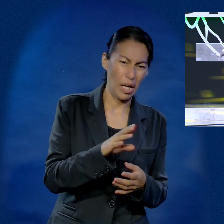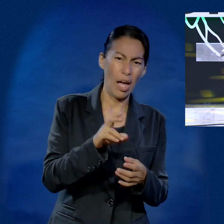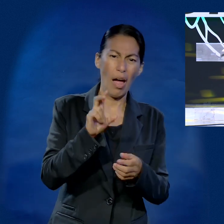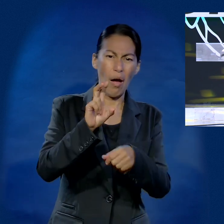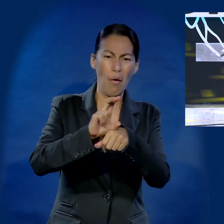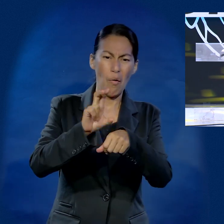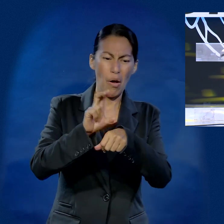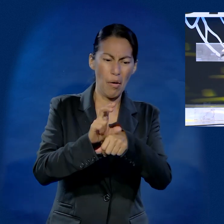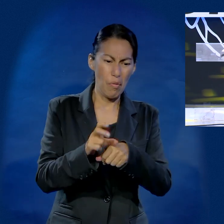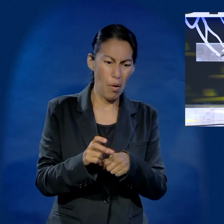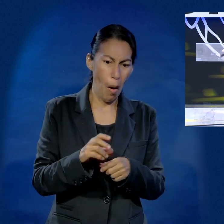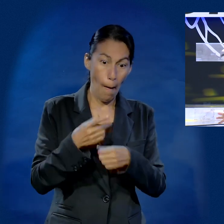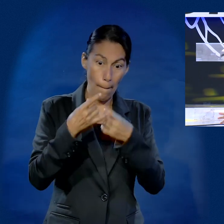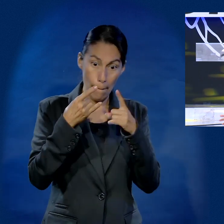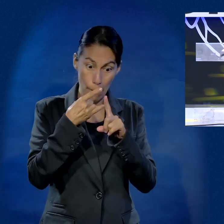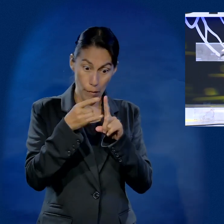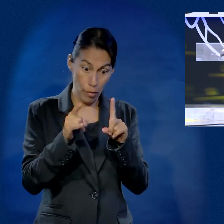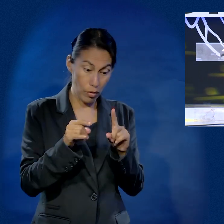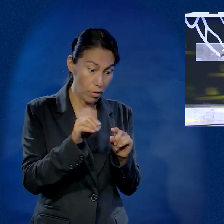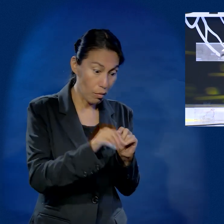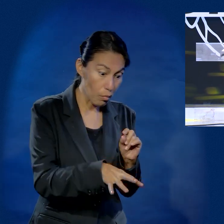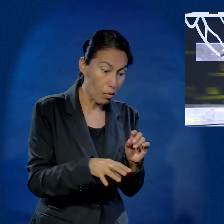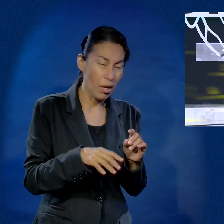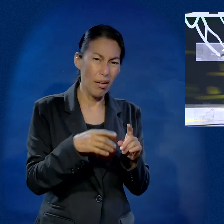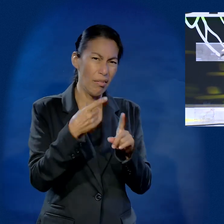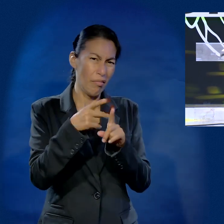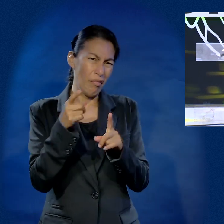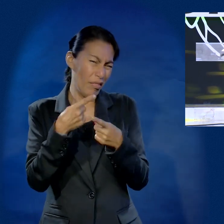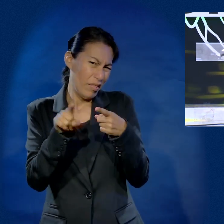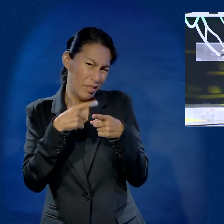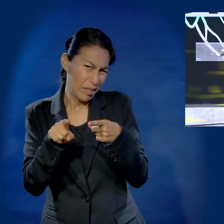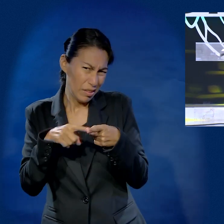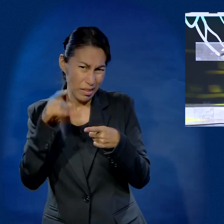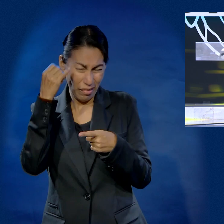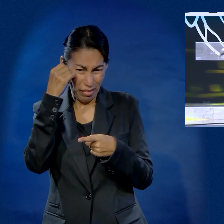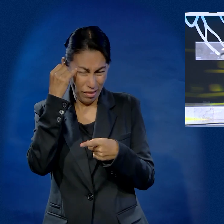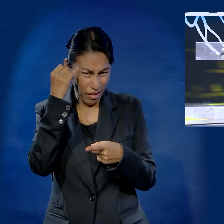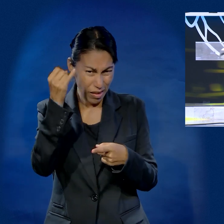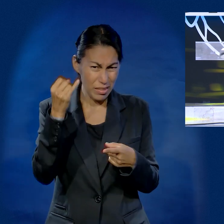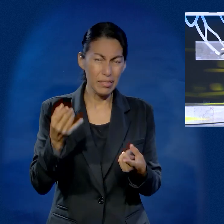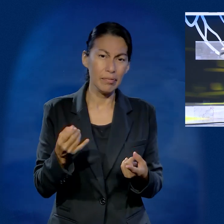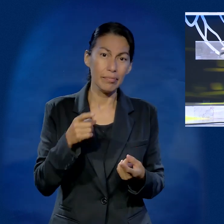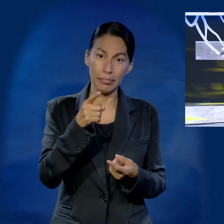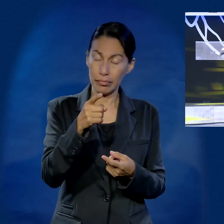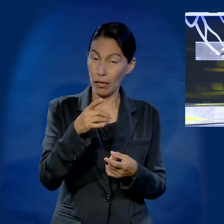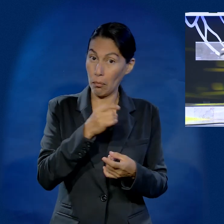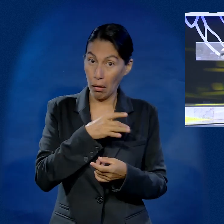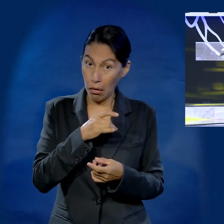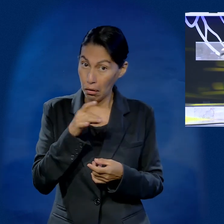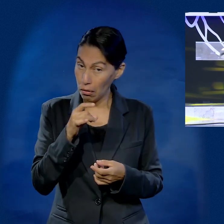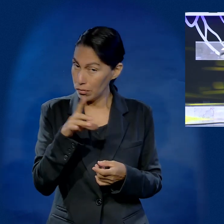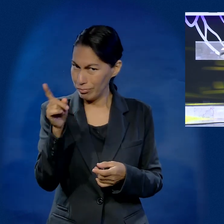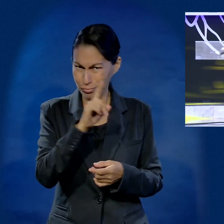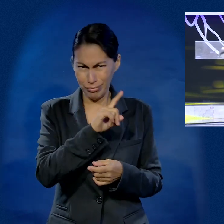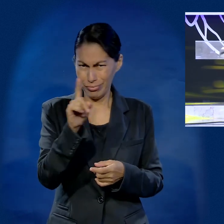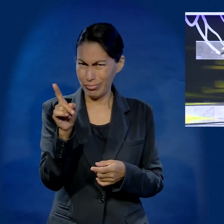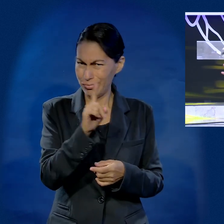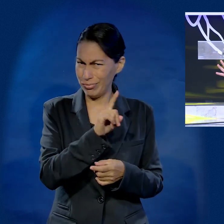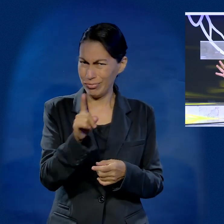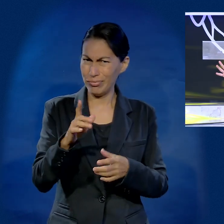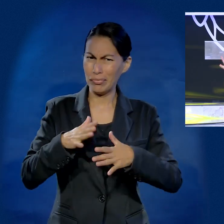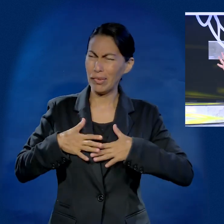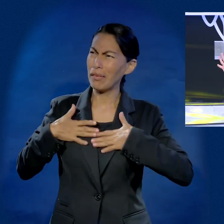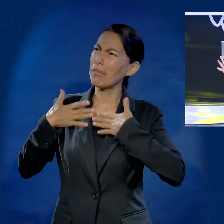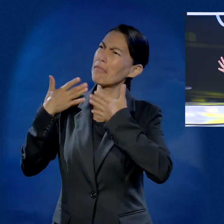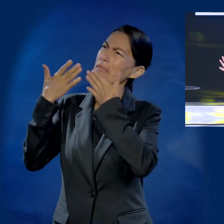la brujería, un huevo en su puerta, nada. Tenga miedo de andar lejos de Dios. De eso tenga miedo. ¿Está conmigo?